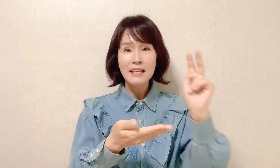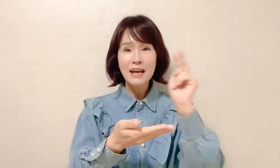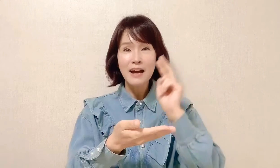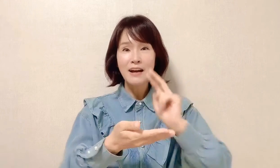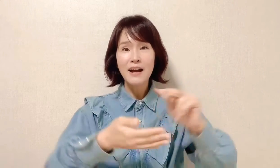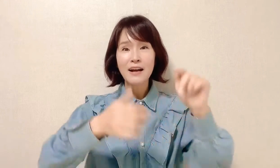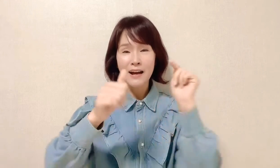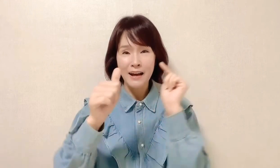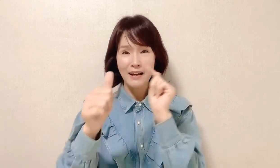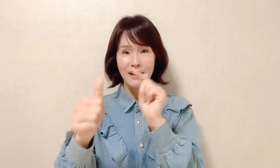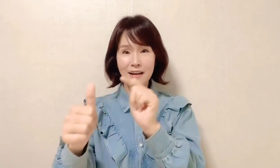찬양하라.